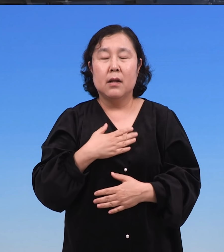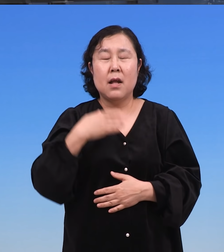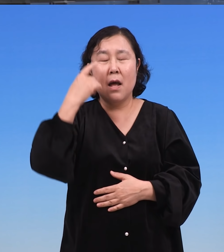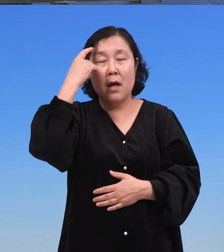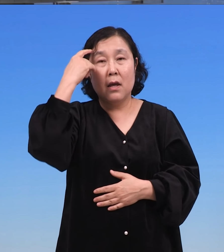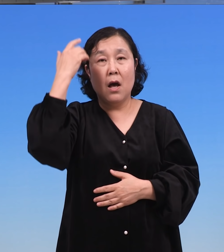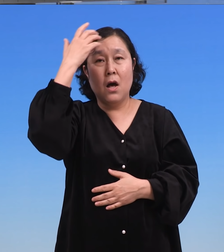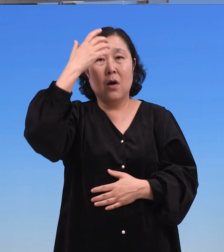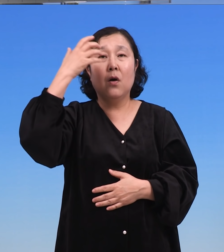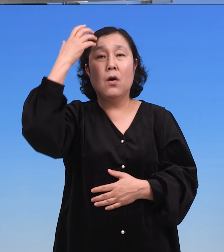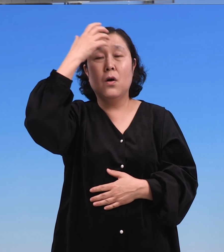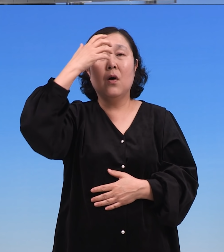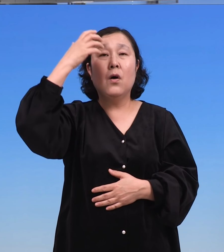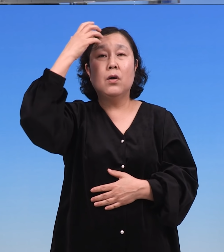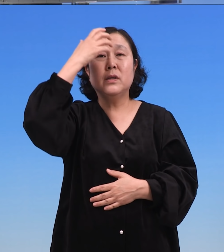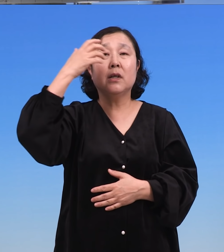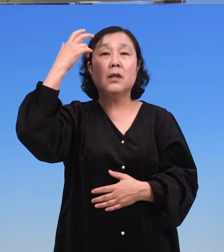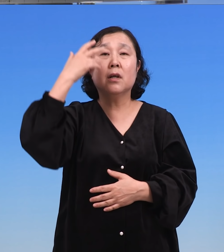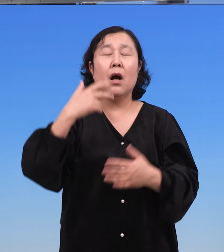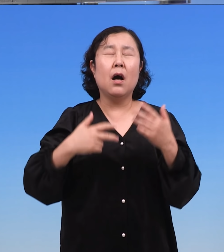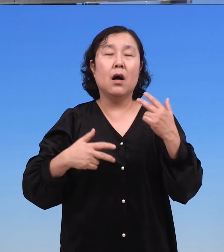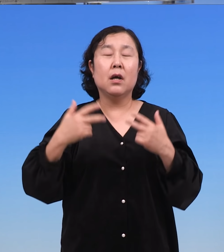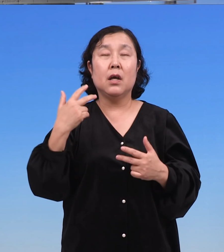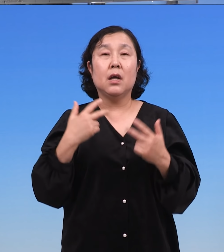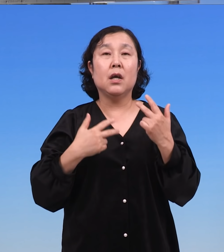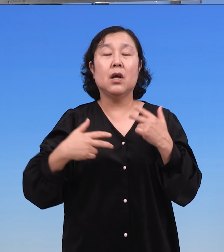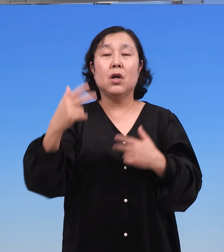내 영혼 즐거이